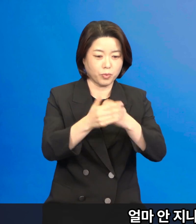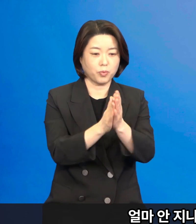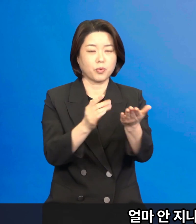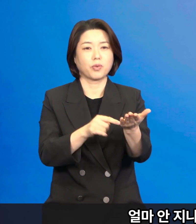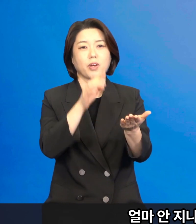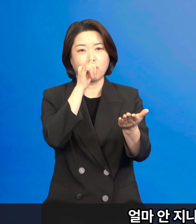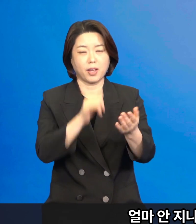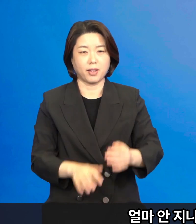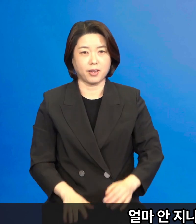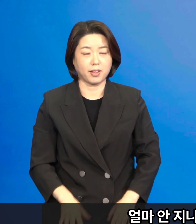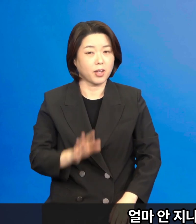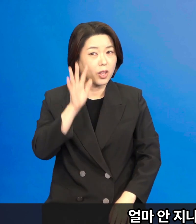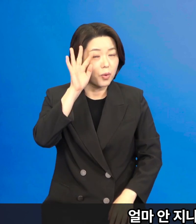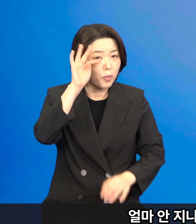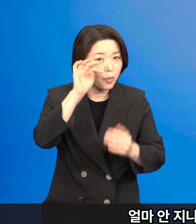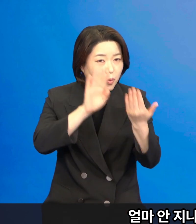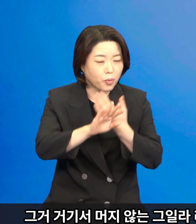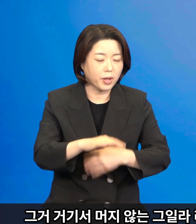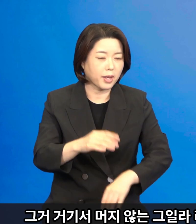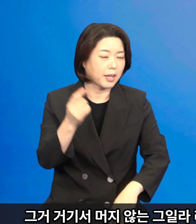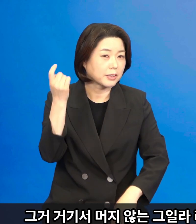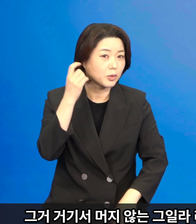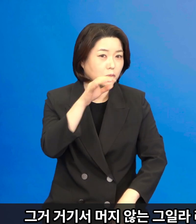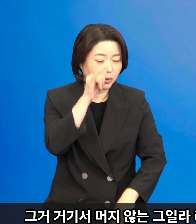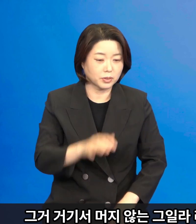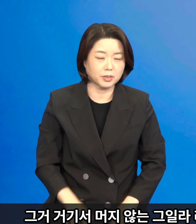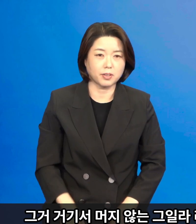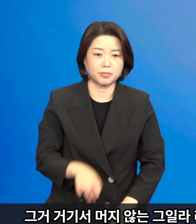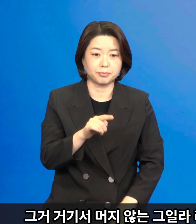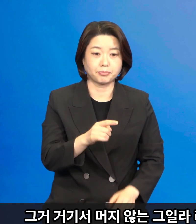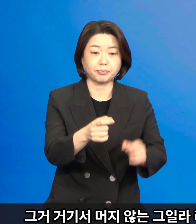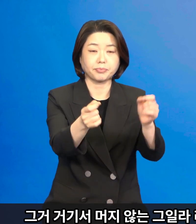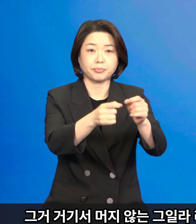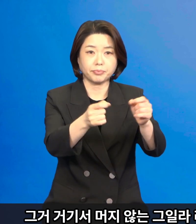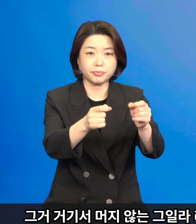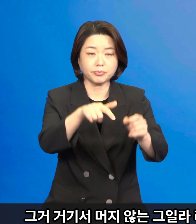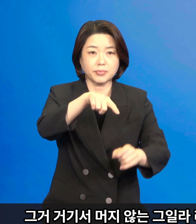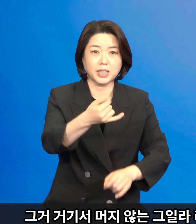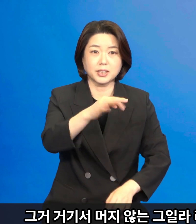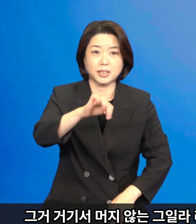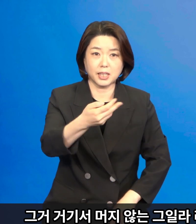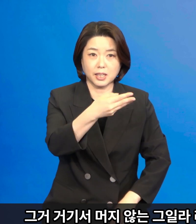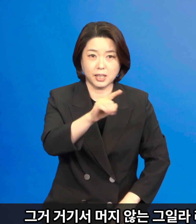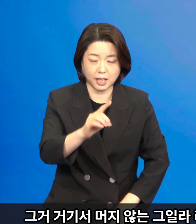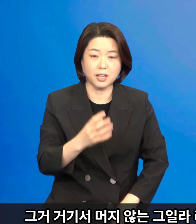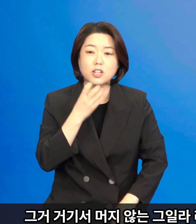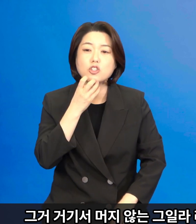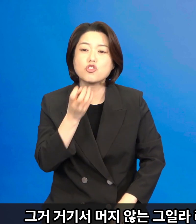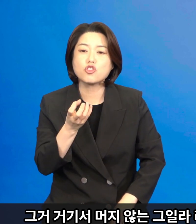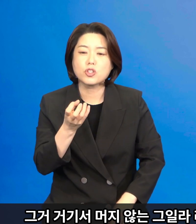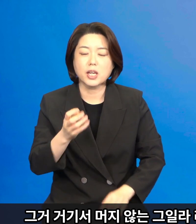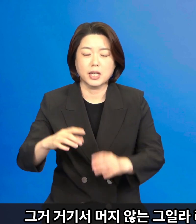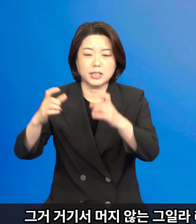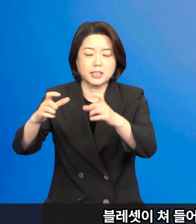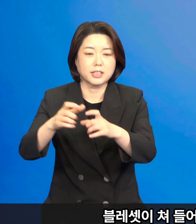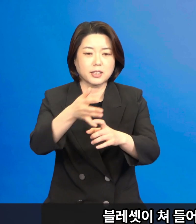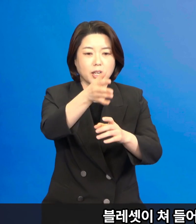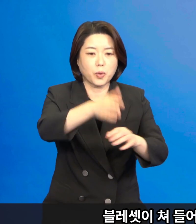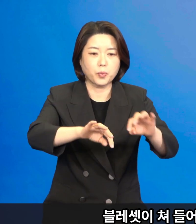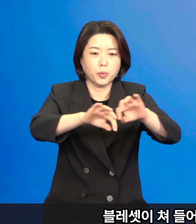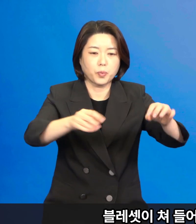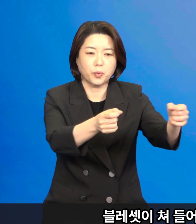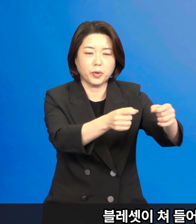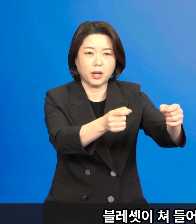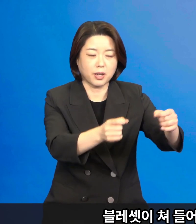얼마 안 지나서 한 소식을 듣게 돼요. 거기서 머지않은 그일라라고 하는 유다 족속의 경계에 있는 지역에